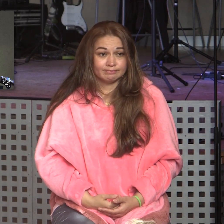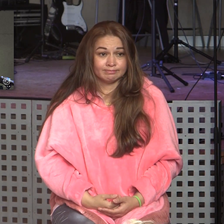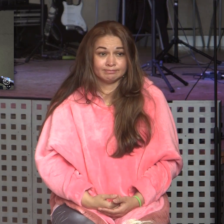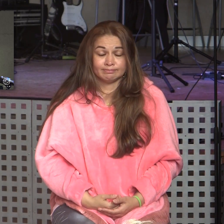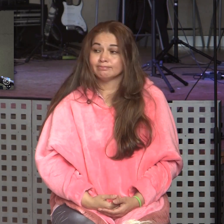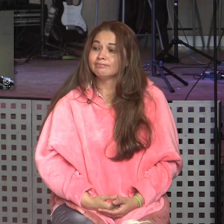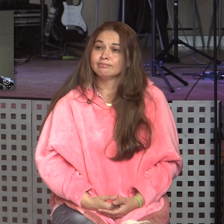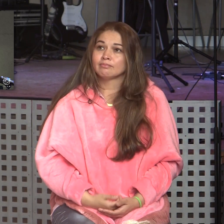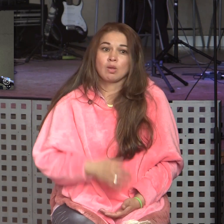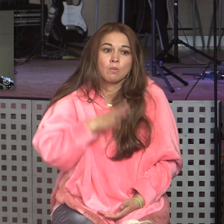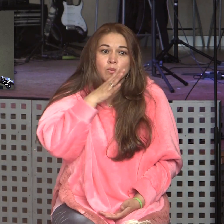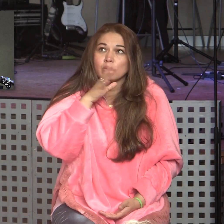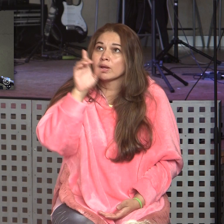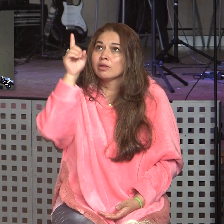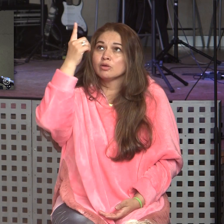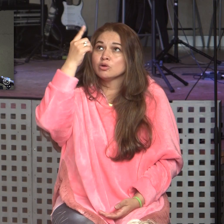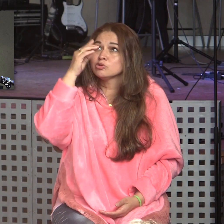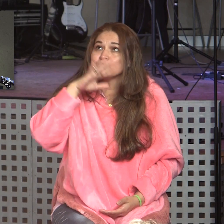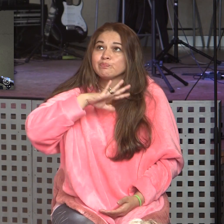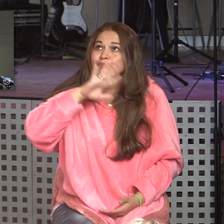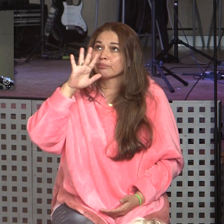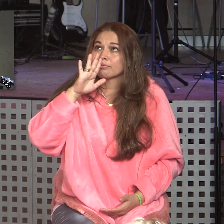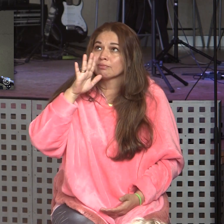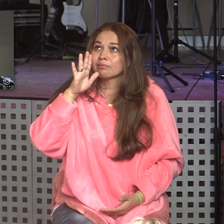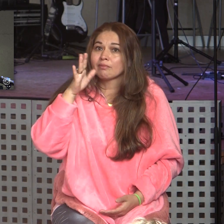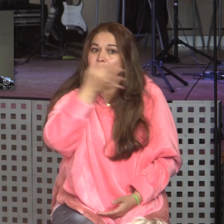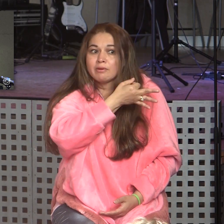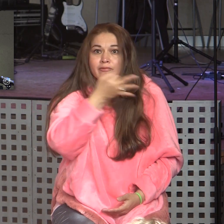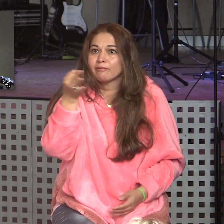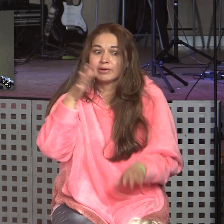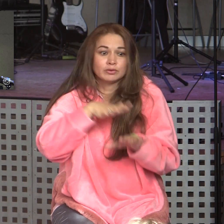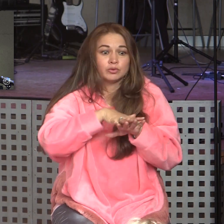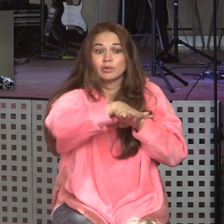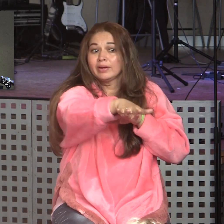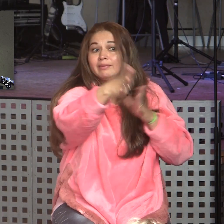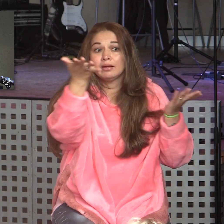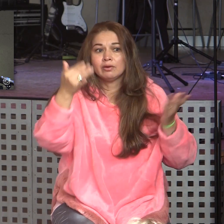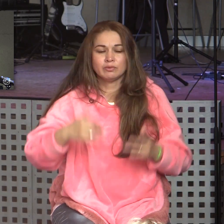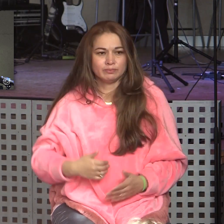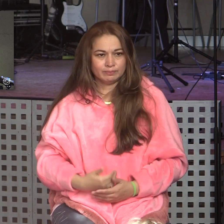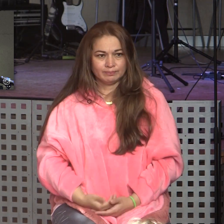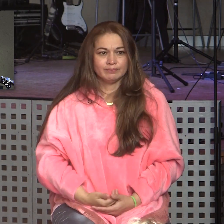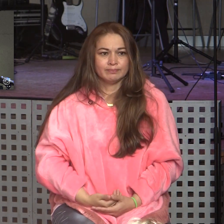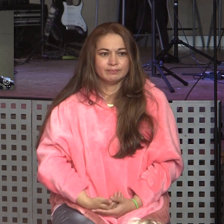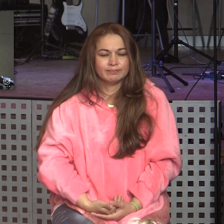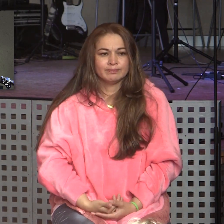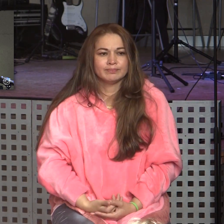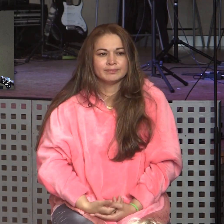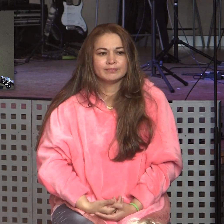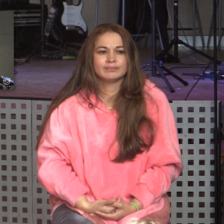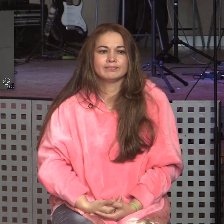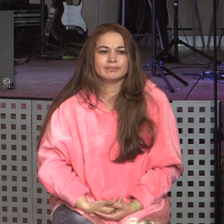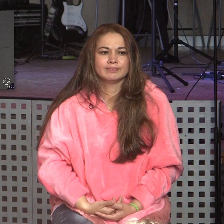Palabra cómo es interesante. Como viendo, no le veía.